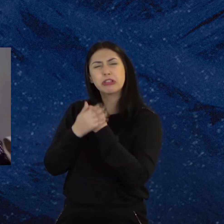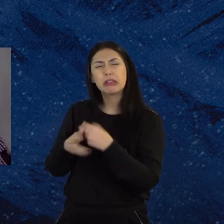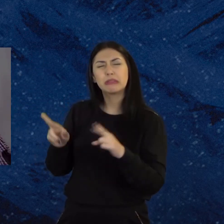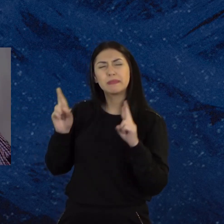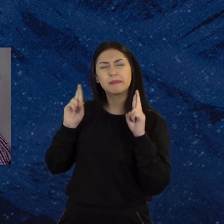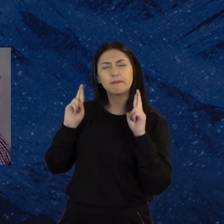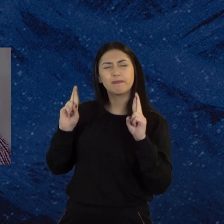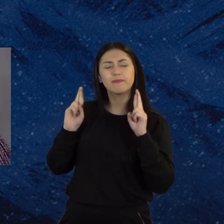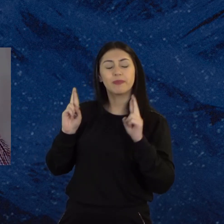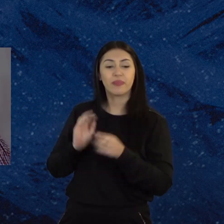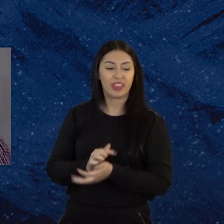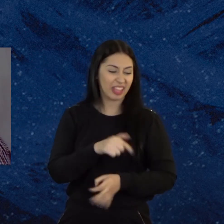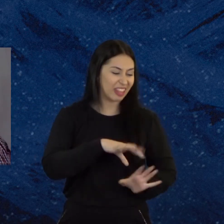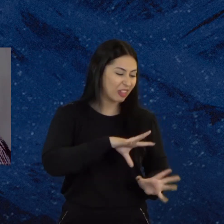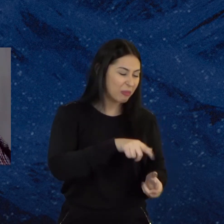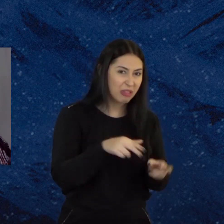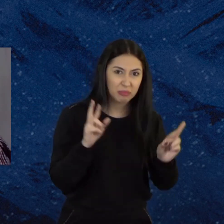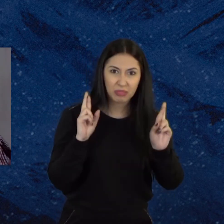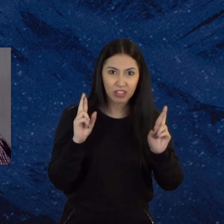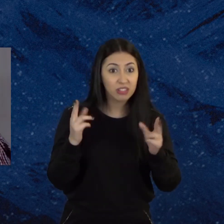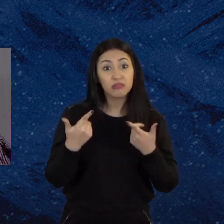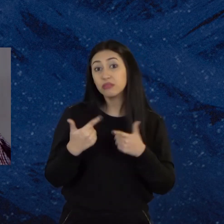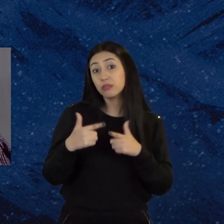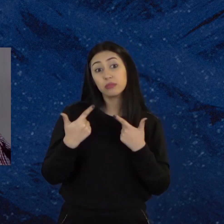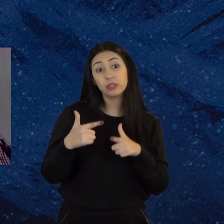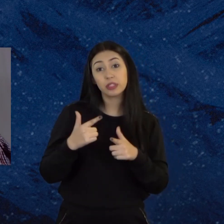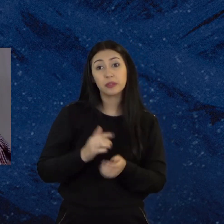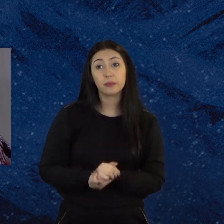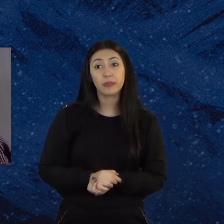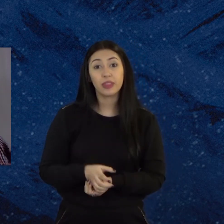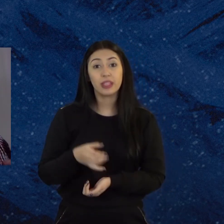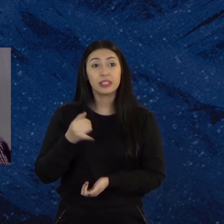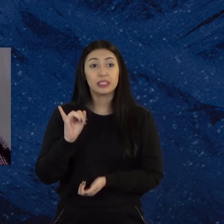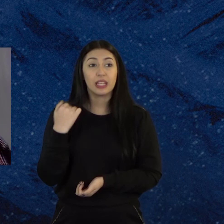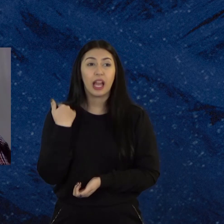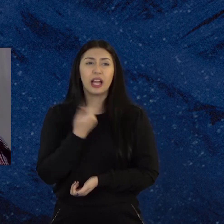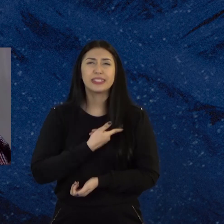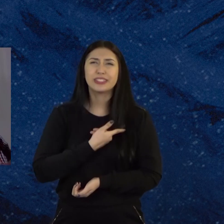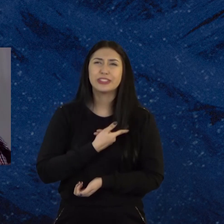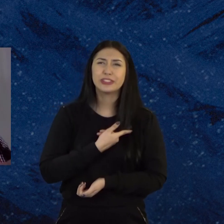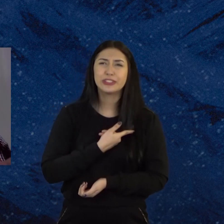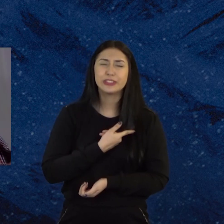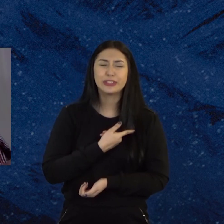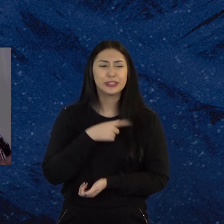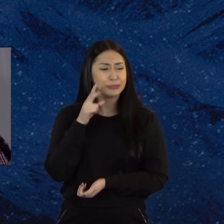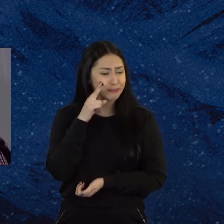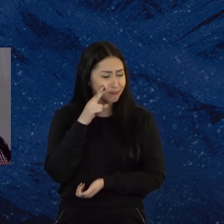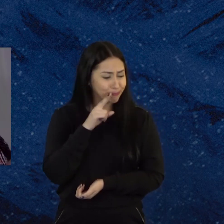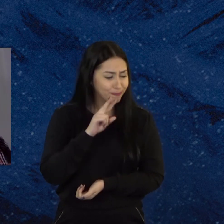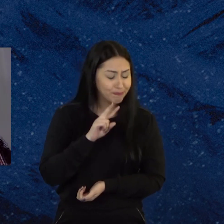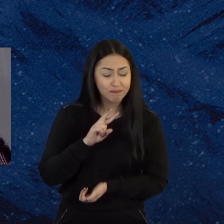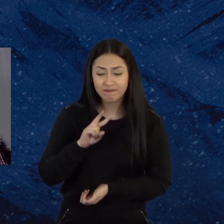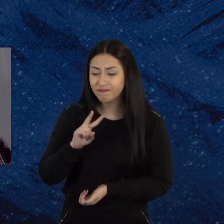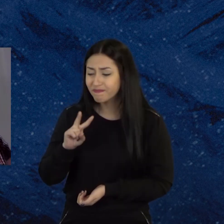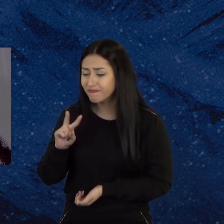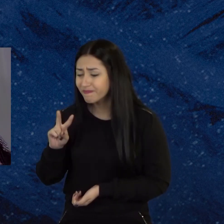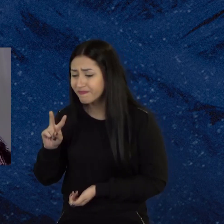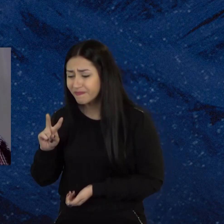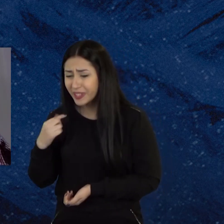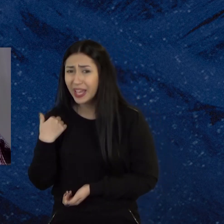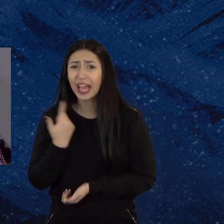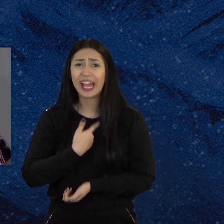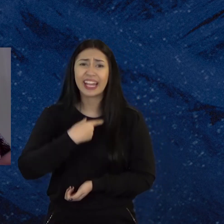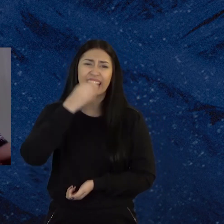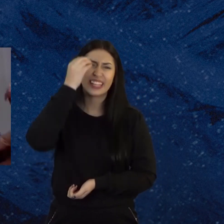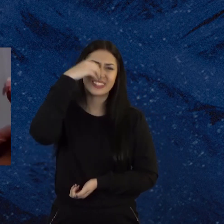mundo não dá esperança para nós, né? Se formos olhar com nossos olhos humanos, naturais, fracos e